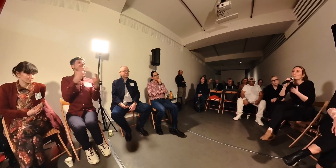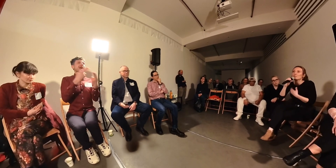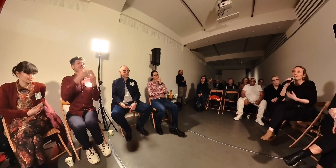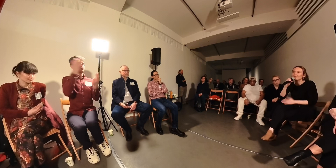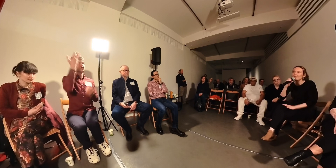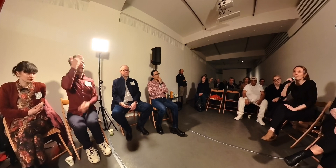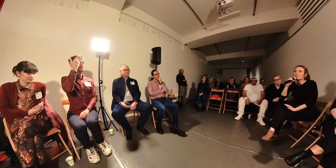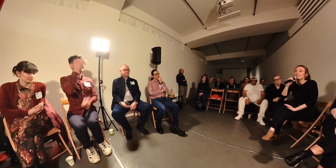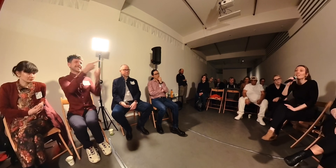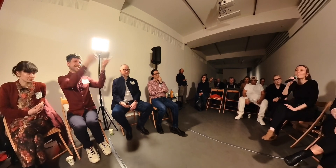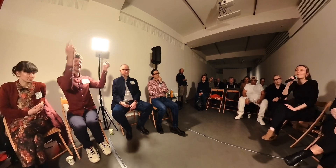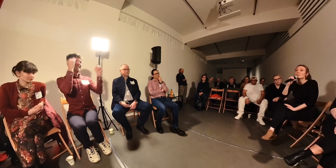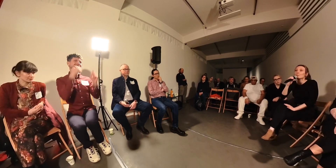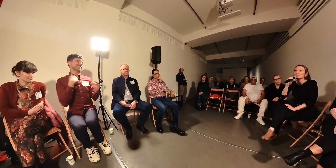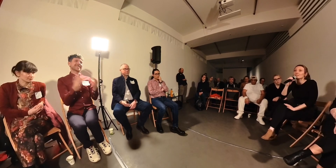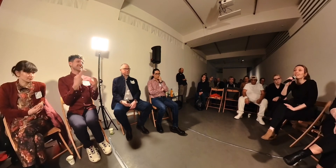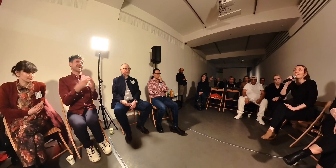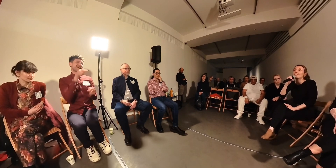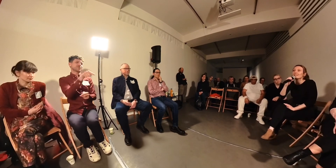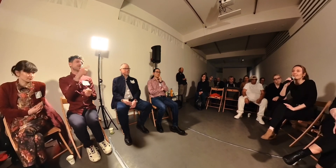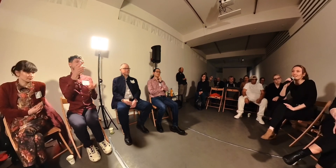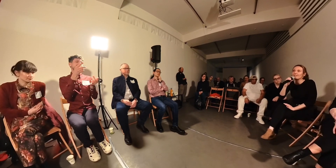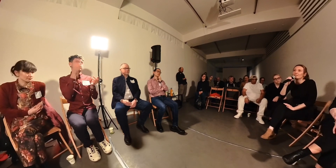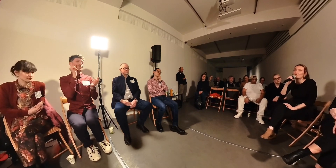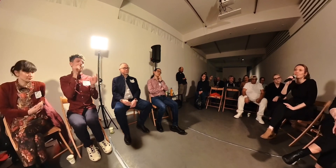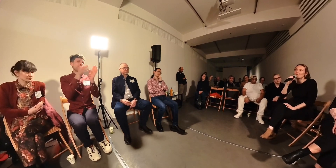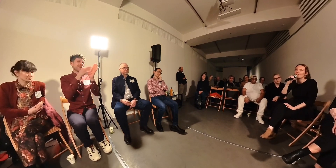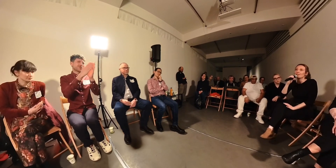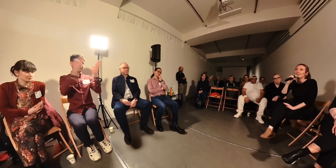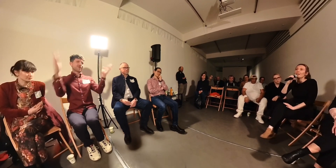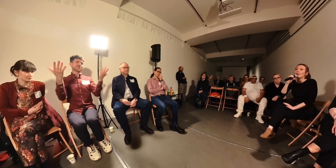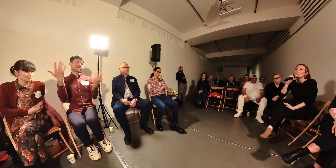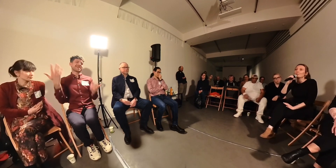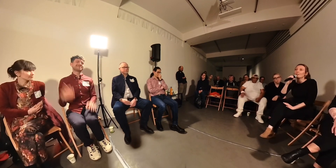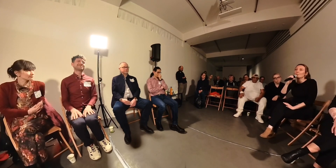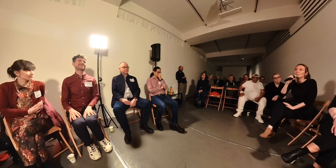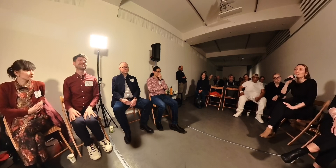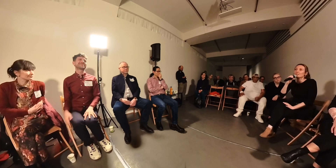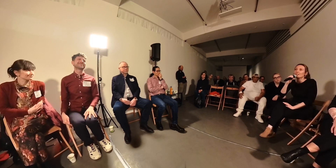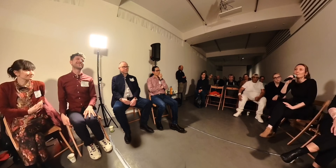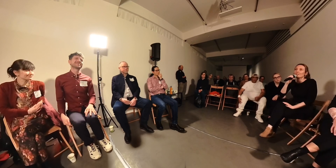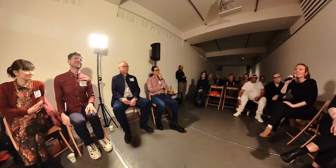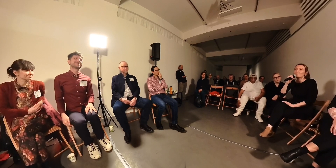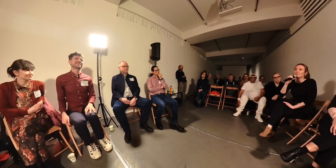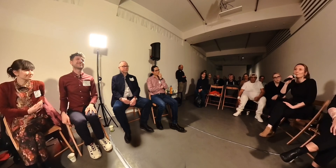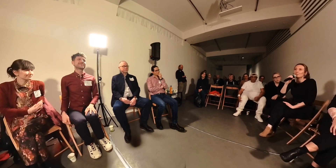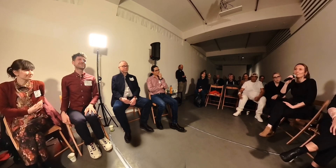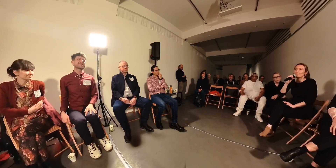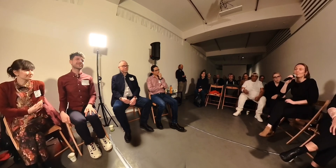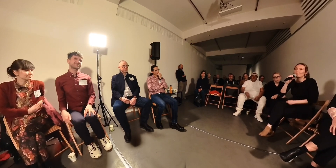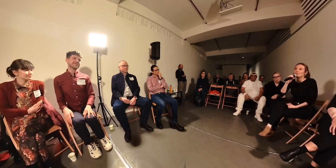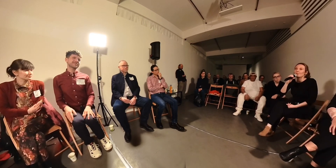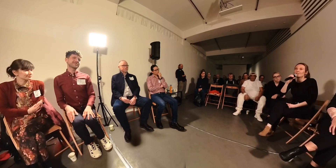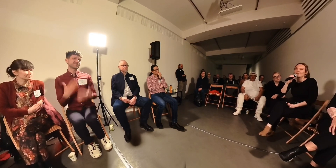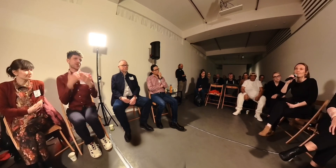formě, jako třeba používají jiní neslyšící, ale mohl jsem ho používat tak, jak ho chci já. A pro mě to byla období, která byla velmi tvůrčí